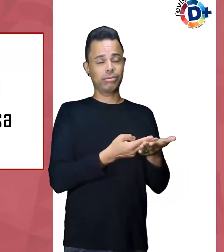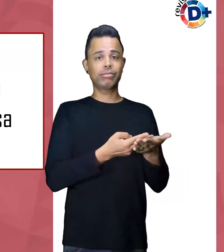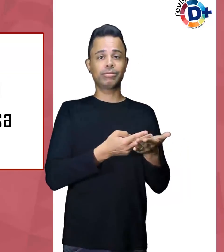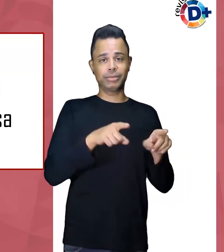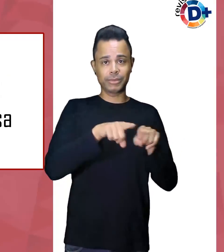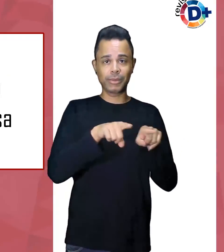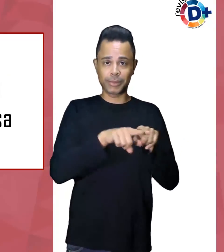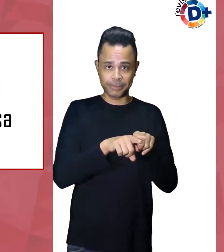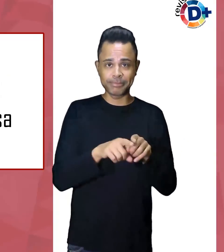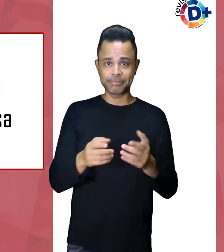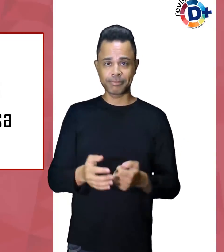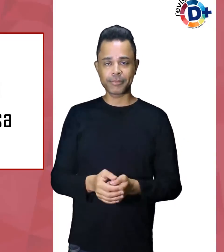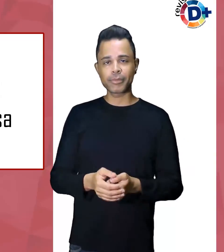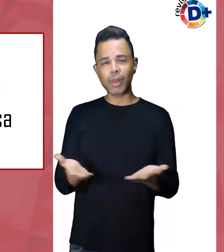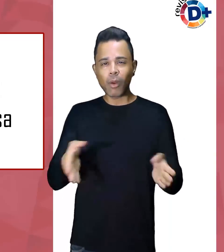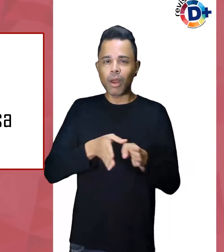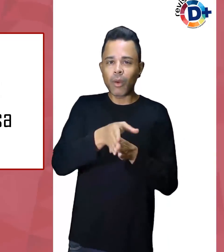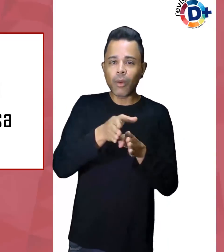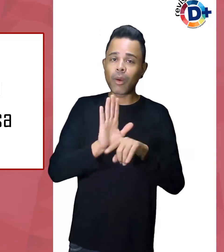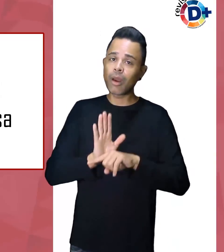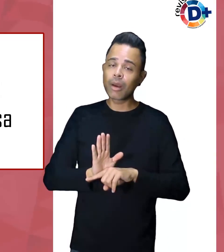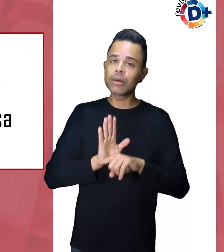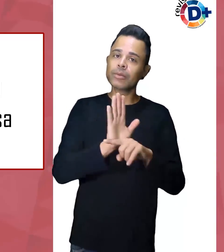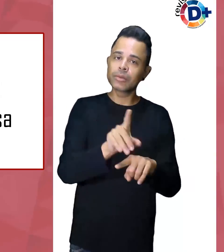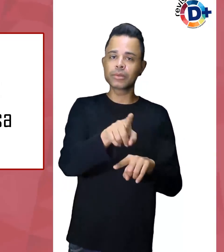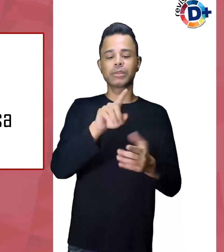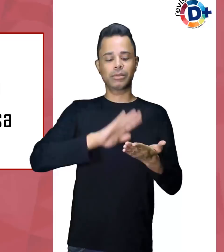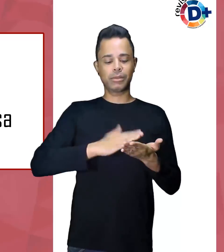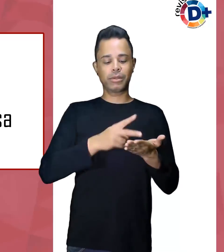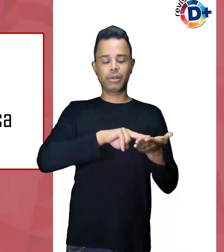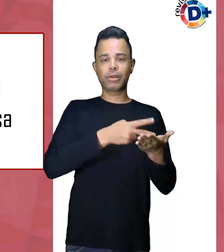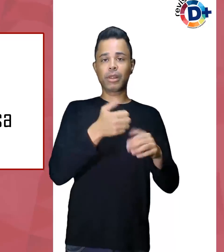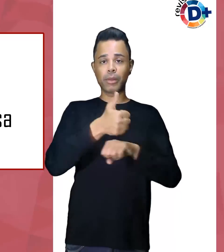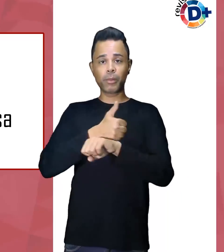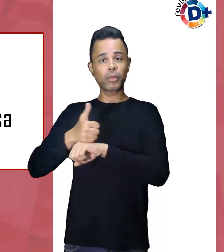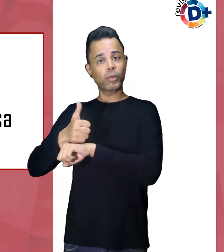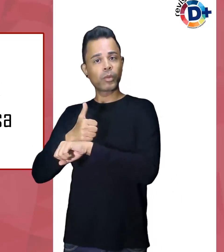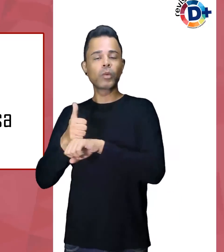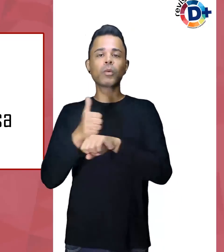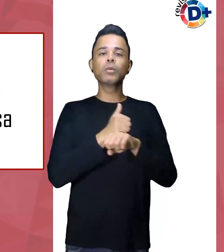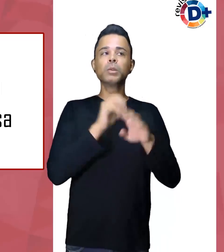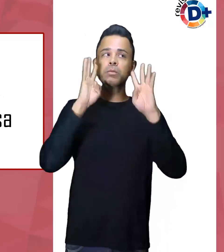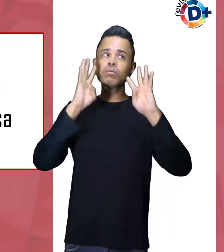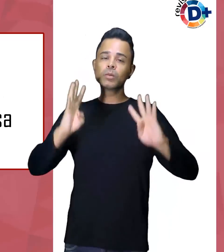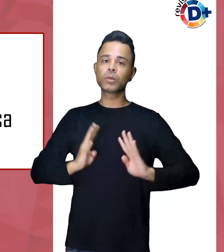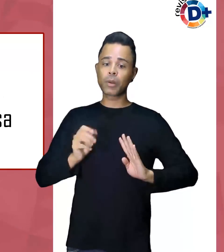trazemos algumas dicas importantes que precisam ser observadas pelo profissional da tradução e interpretação de língua de sinais